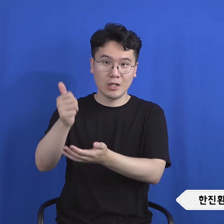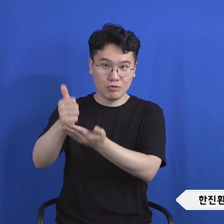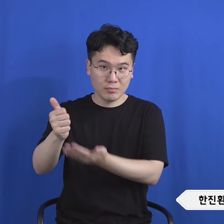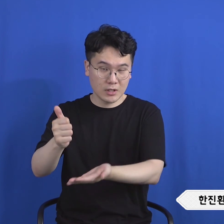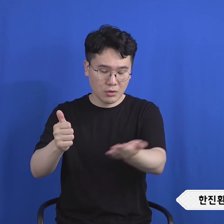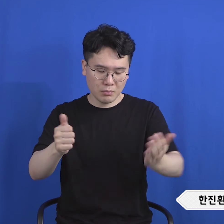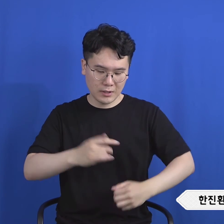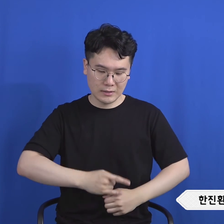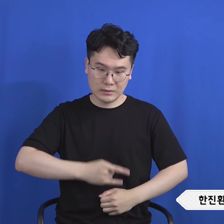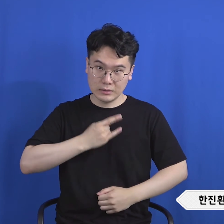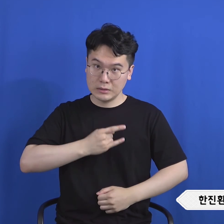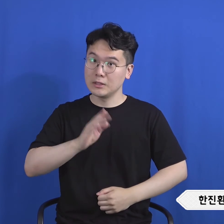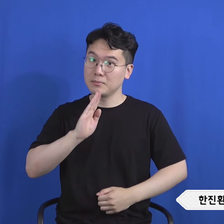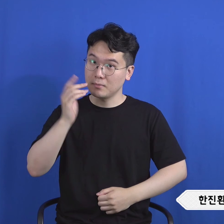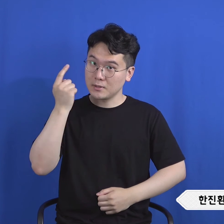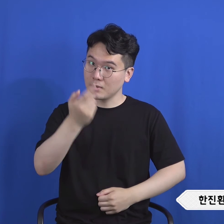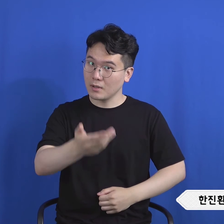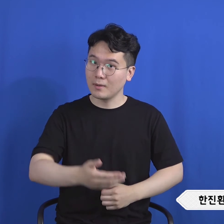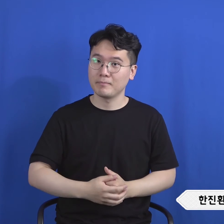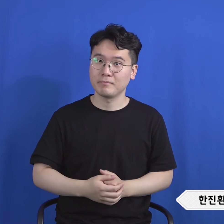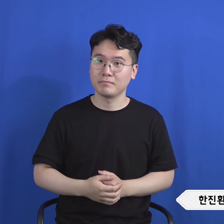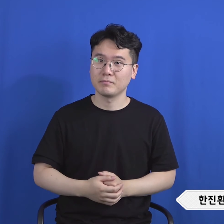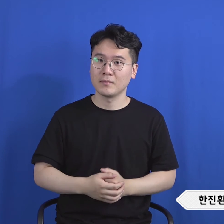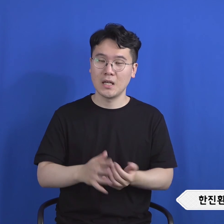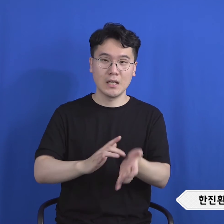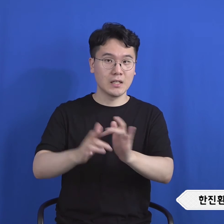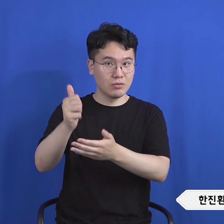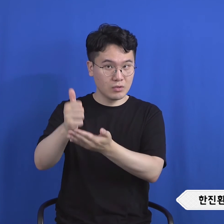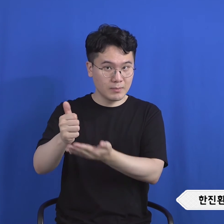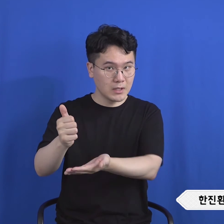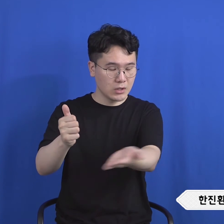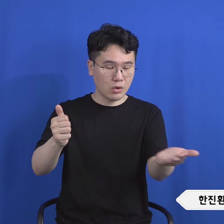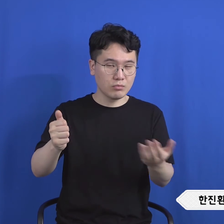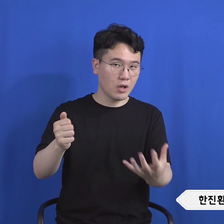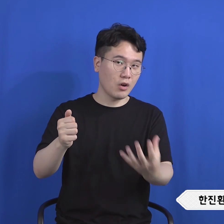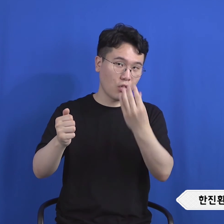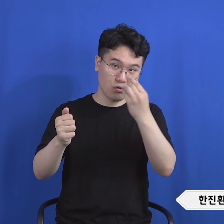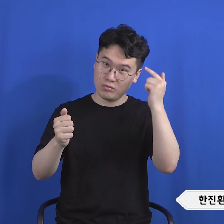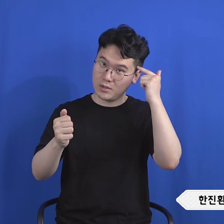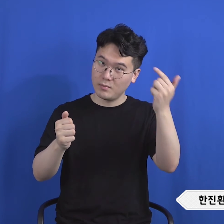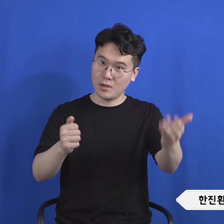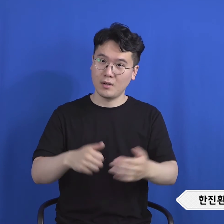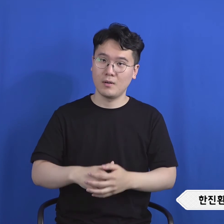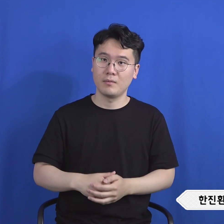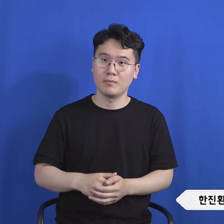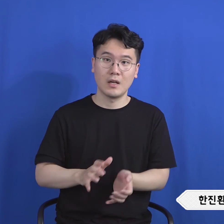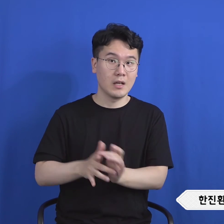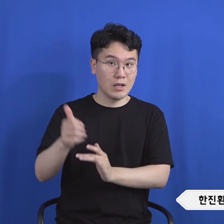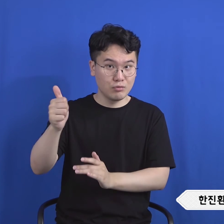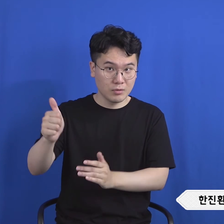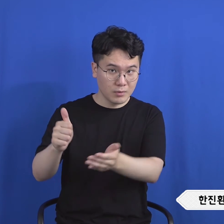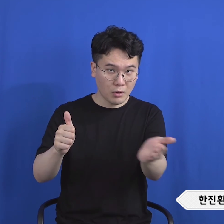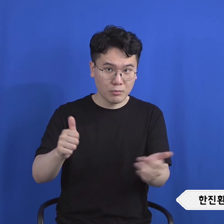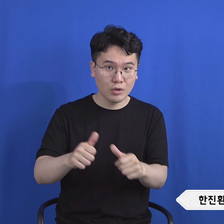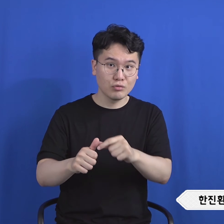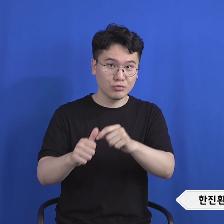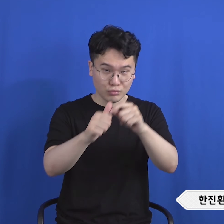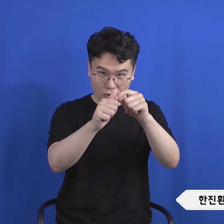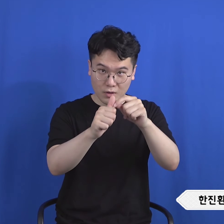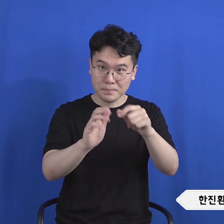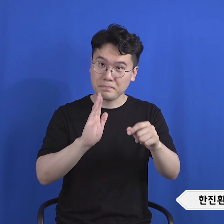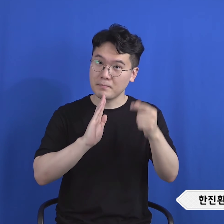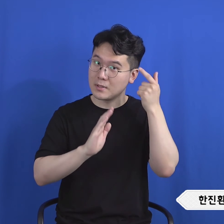예수님이 여러분의 의이십니까? 예수님이 여러분의 거룩입니까? 예수님이 여러분의